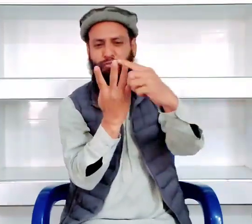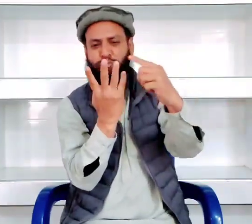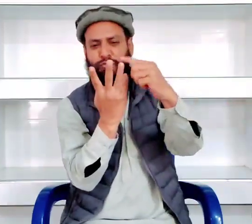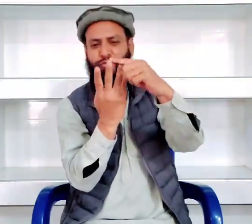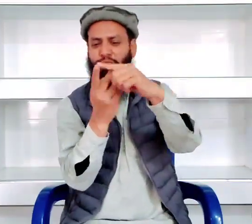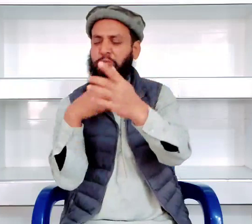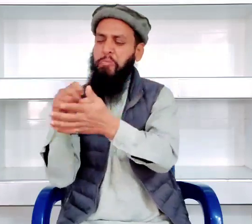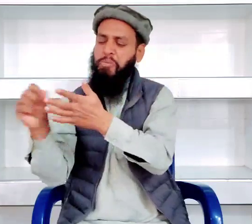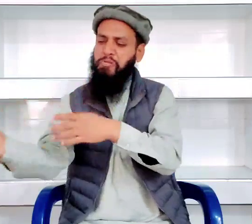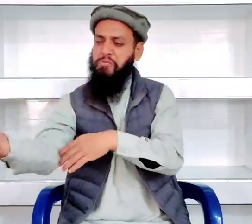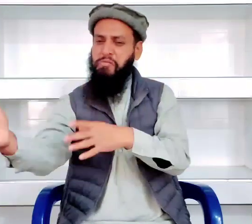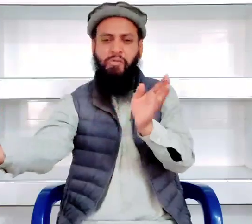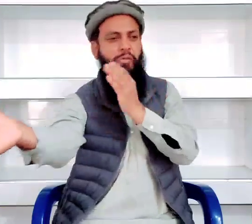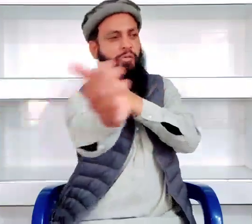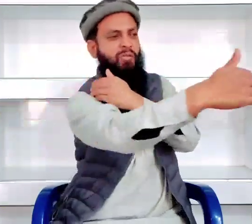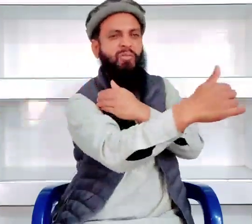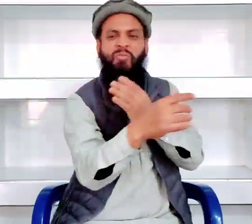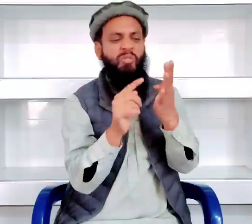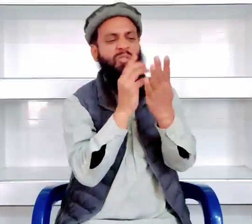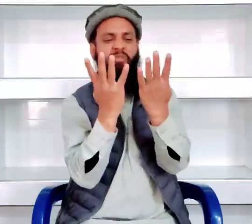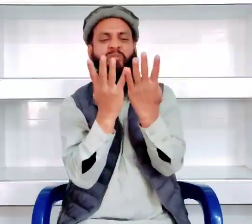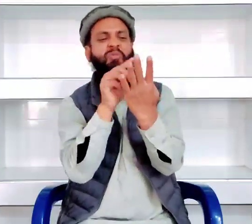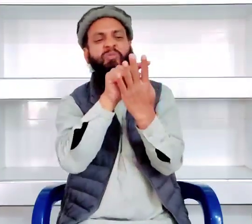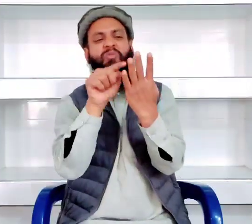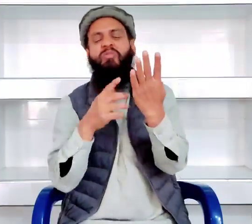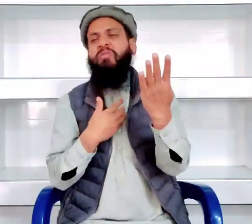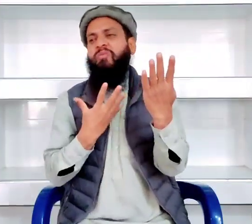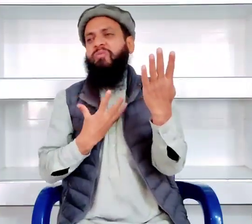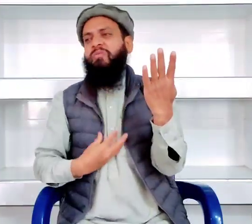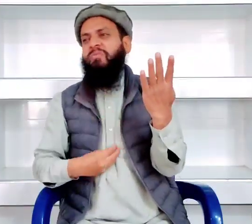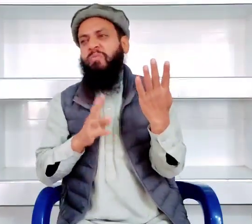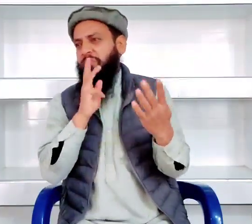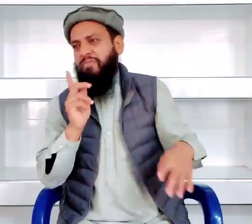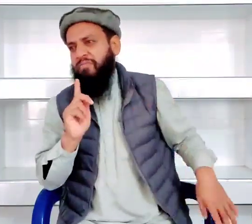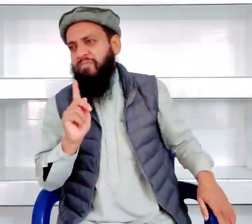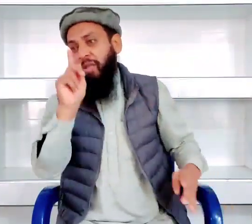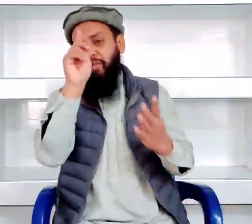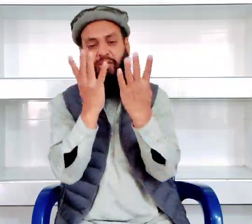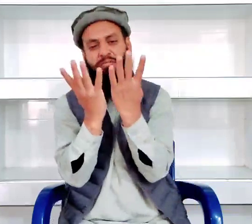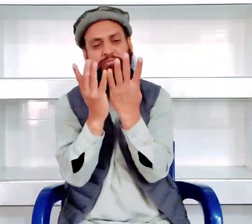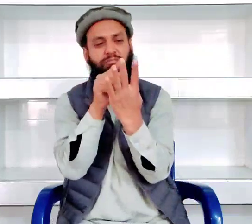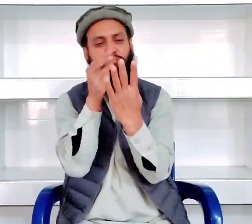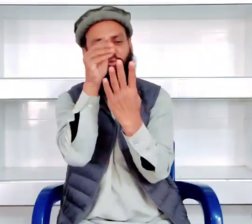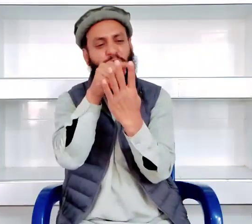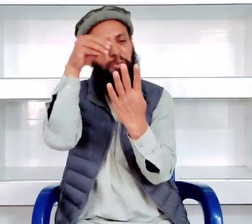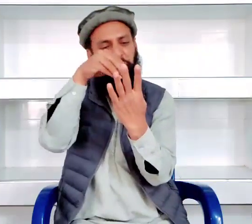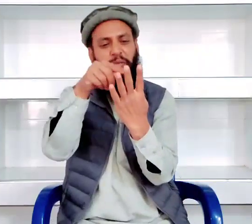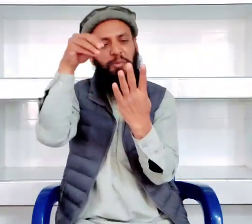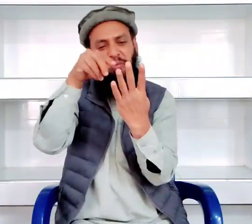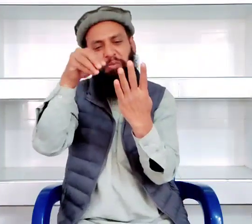حدیث موجود ہے حدیث کے پورے الفاظ سماعت فرماؤ نبی صلی اللہ علیہ وسلم سے حدیث بیان کرتے ہیں کنا نتلق رکبان